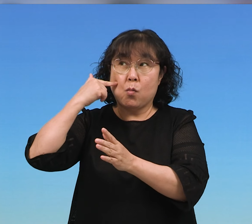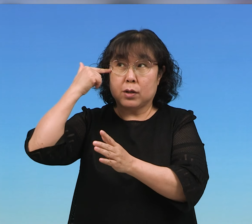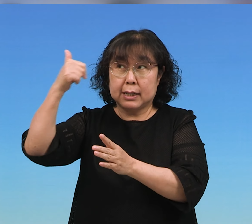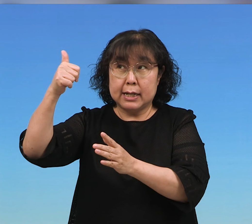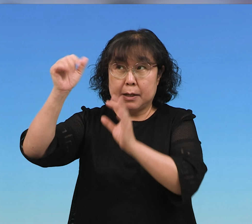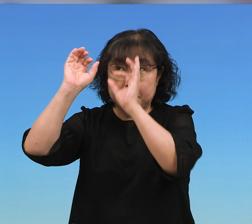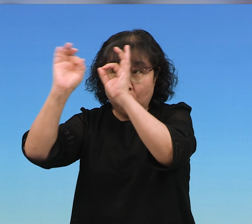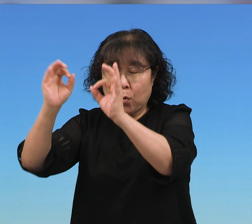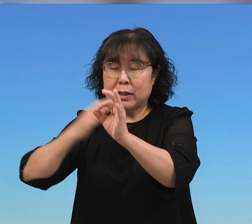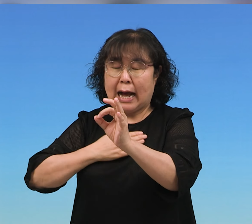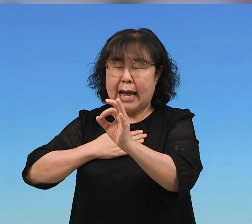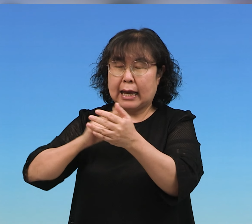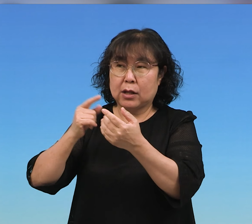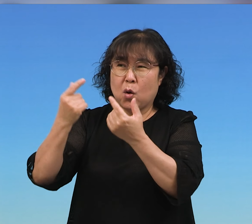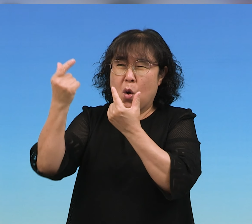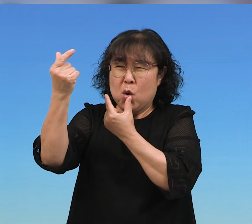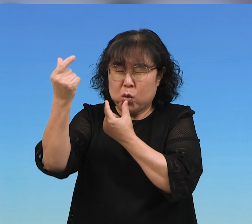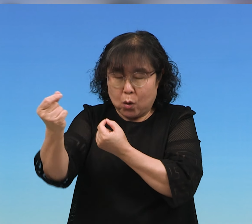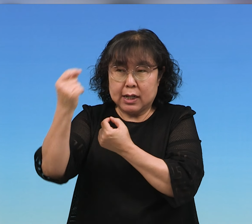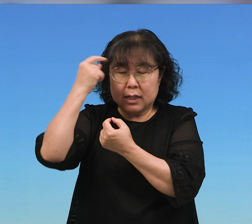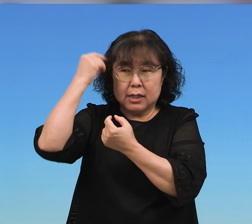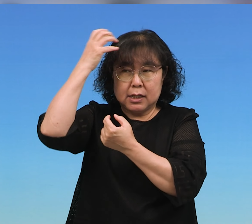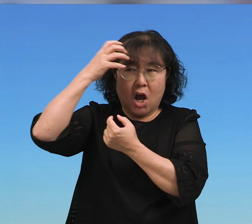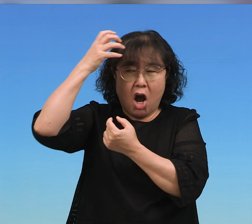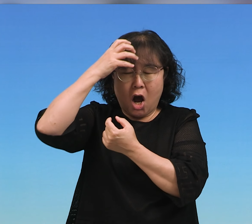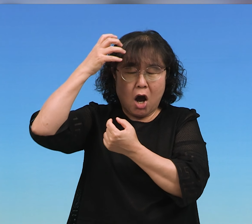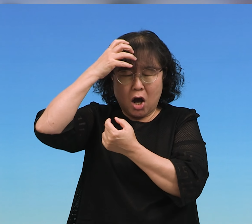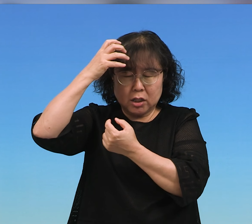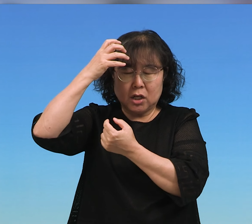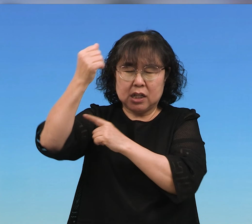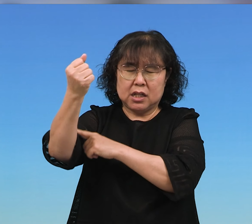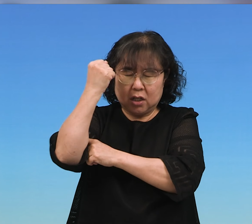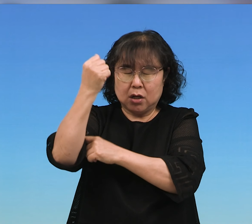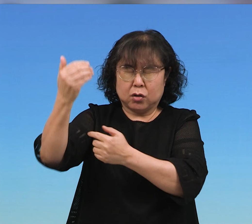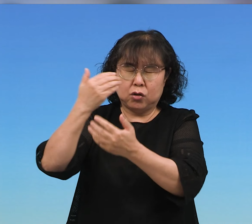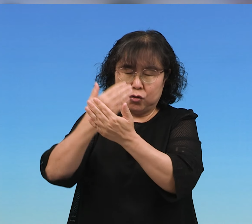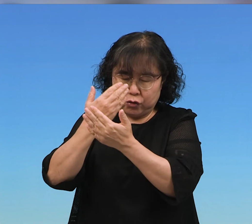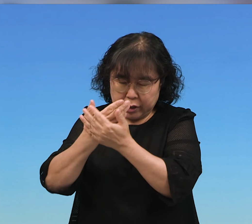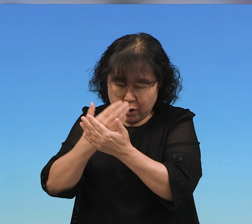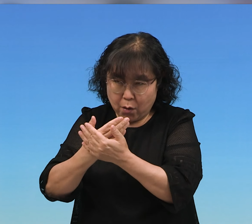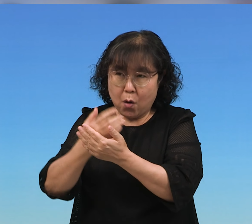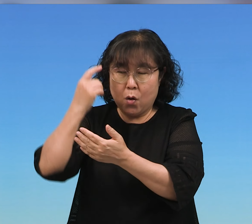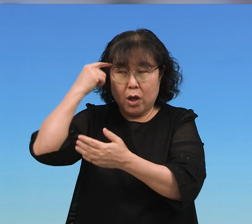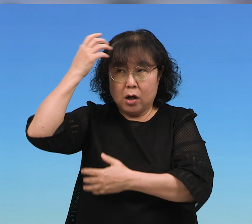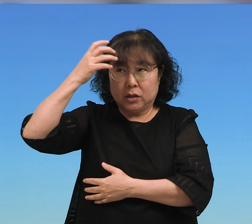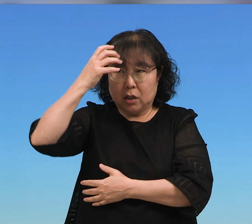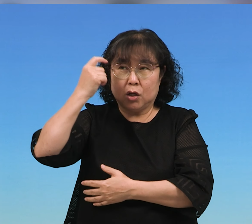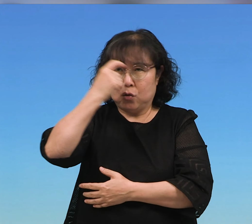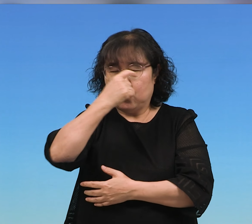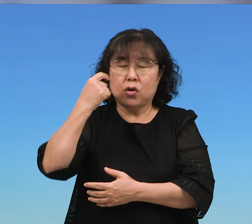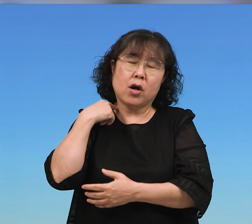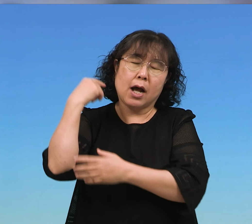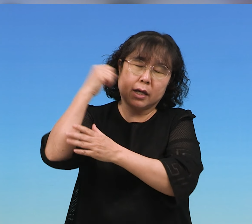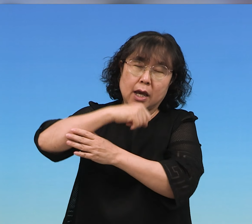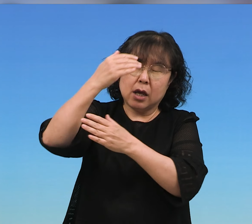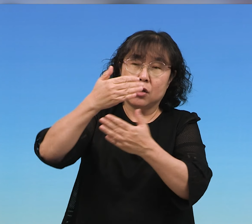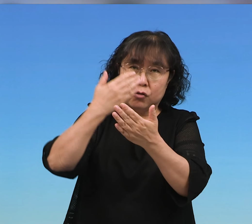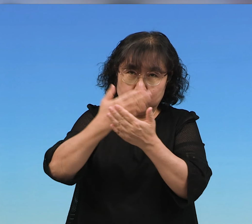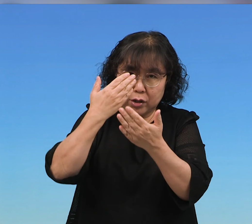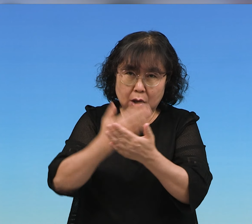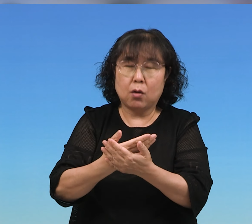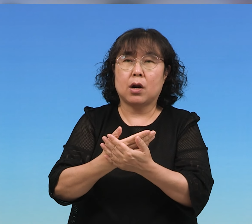주시기 원합니다. 진짜 오래 구했습니다. 지금도 구하고 있습니다. 하나님, 저에게 영적인 안목을